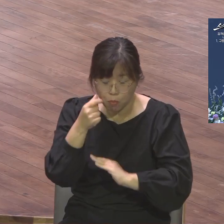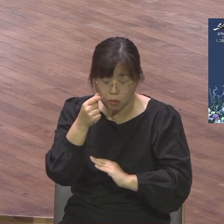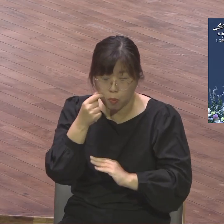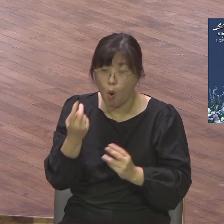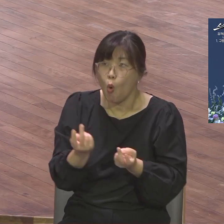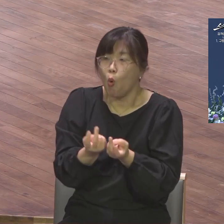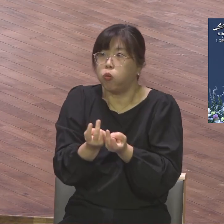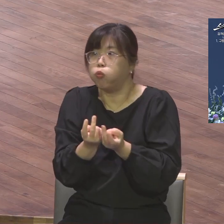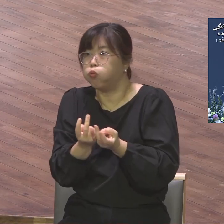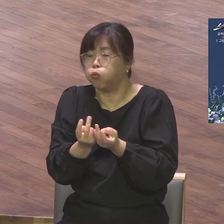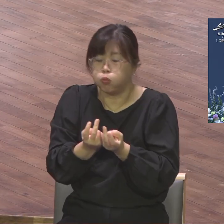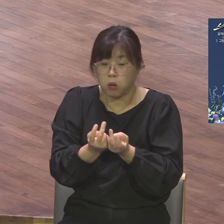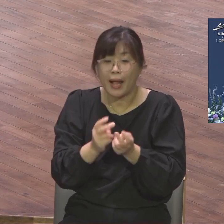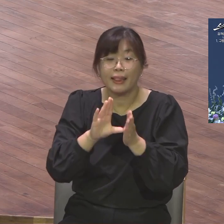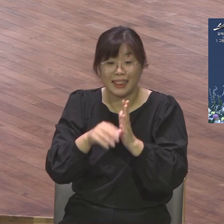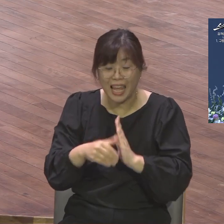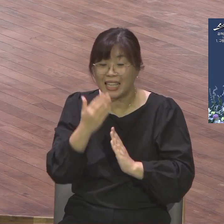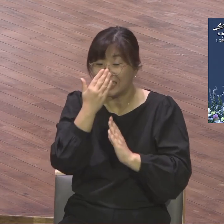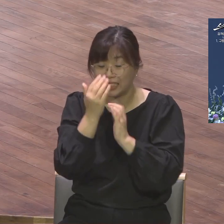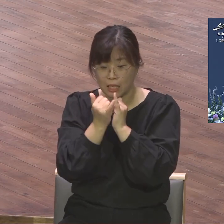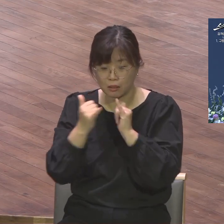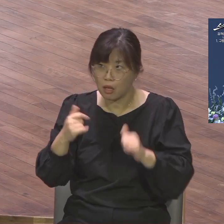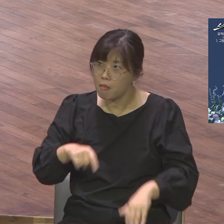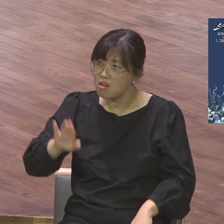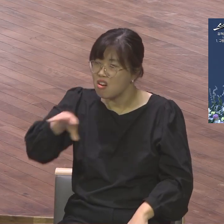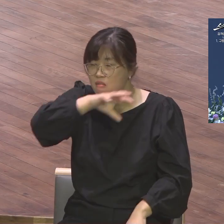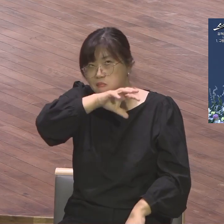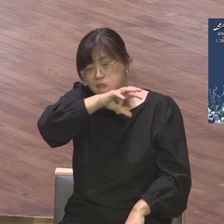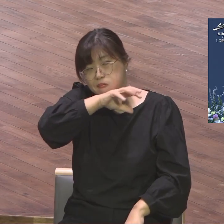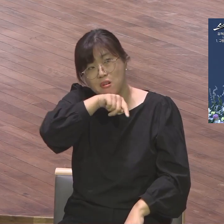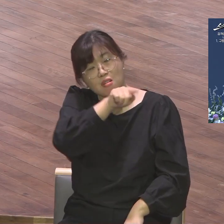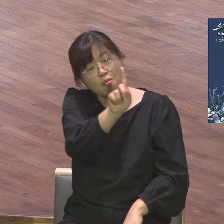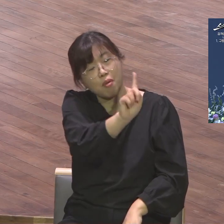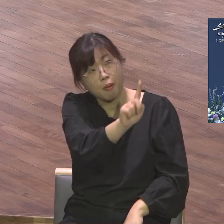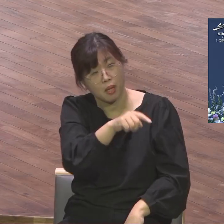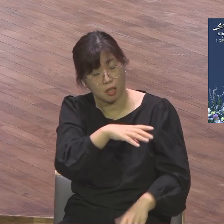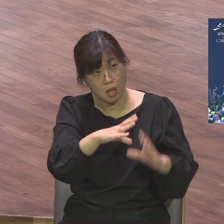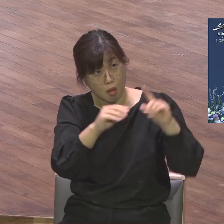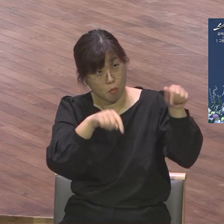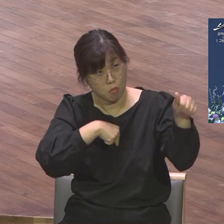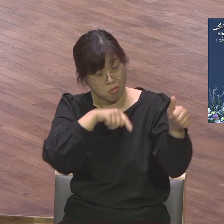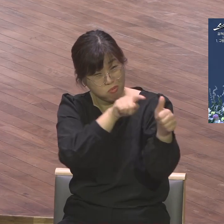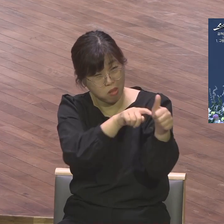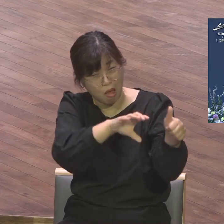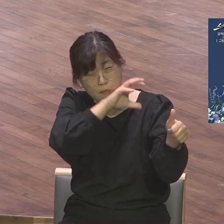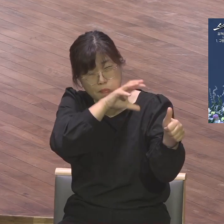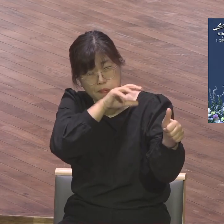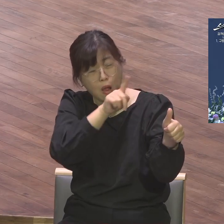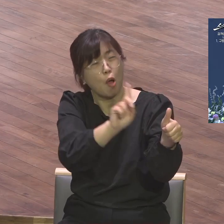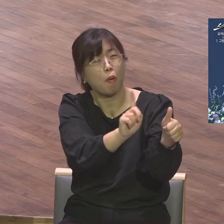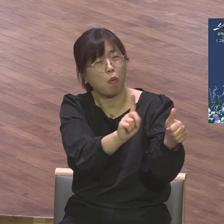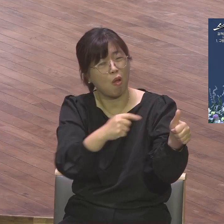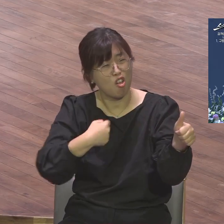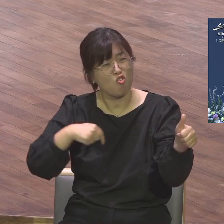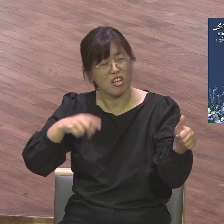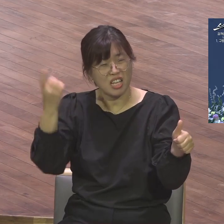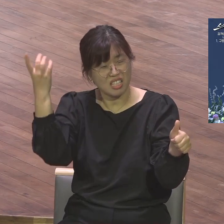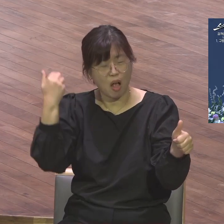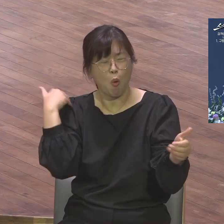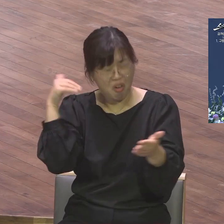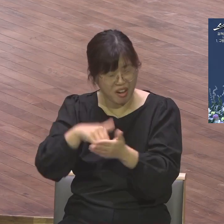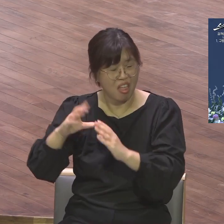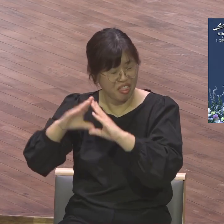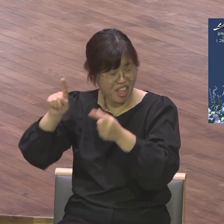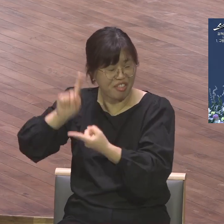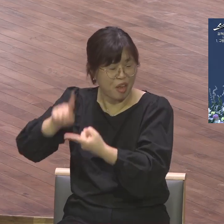하느냐. 차라리 애굽 사람들을 섬기는 것이 광야에 죽는 것보다 낫지 않냐. 모세에게 대들었습니다. 이때